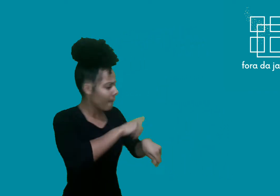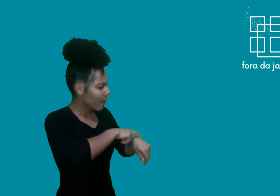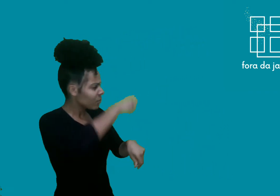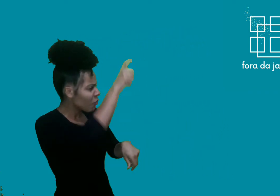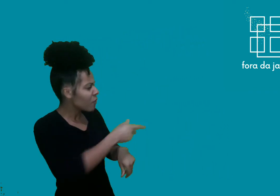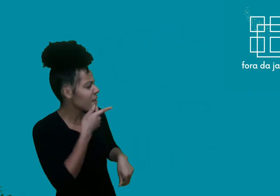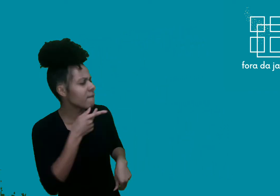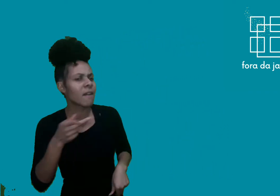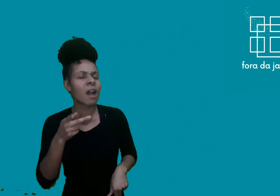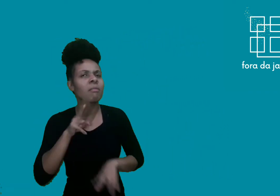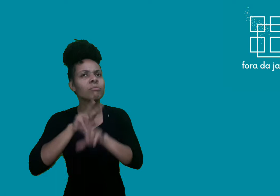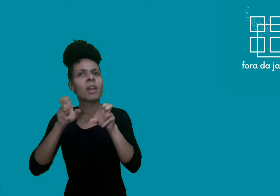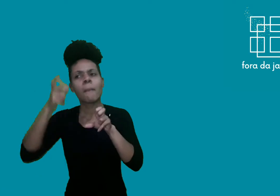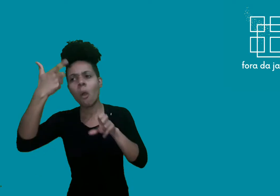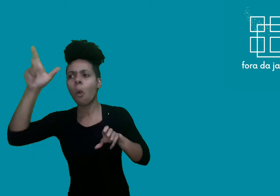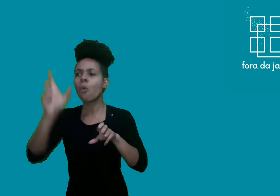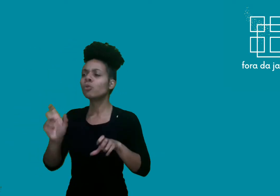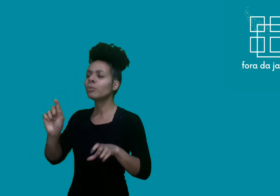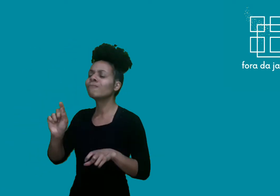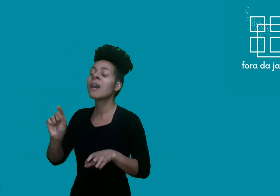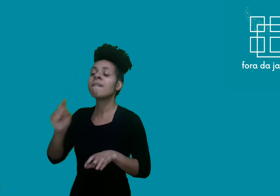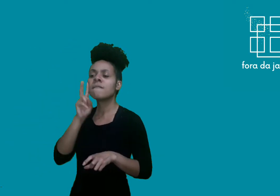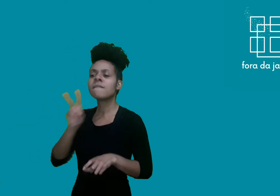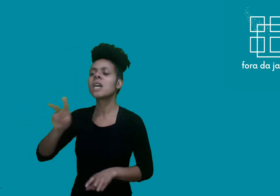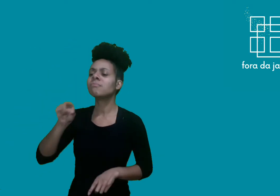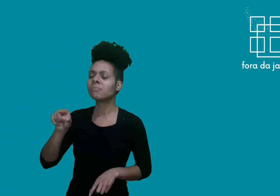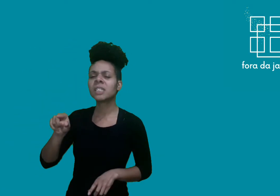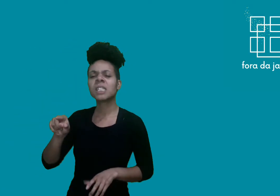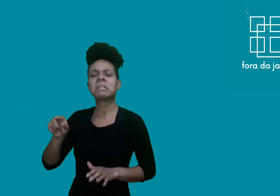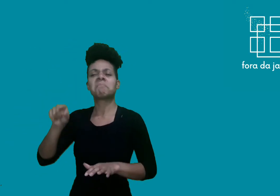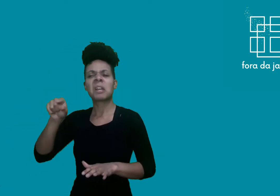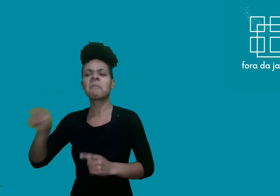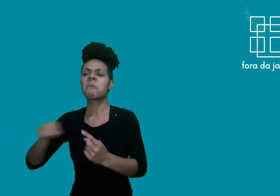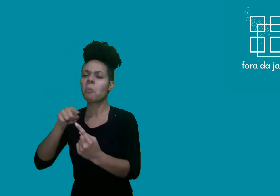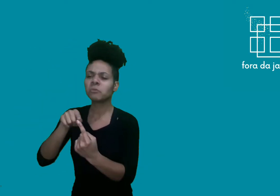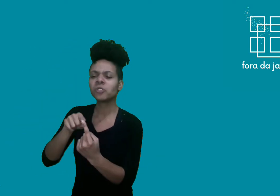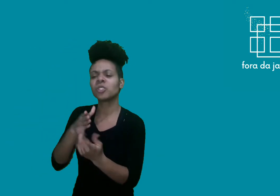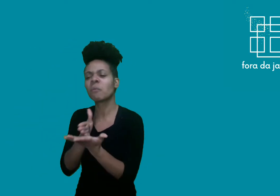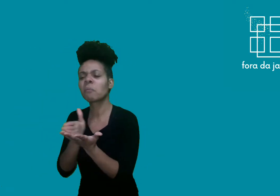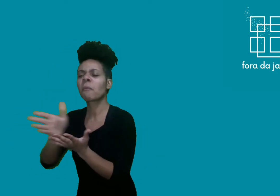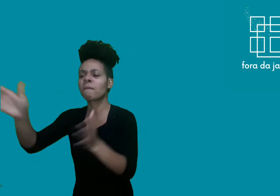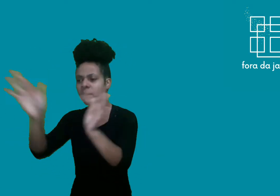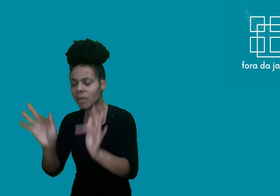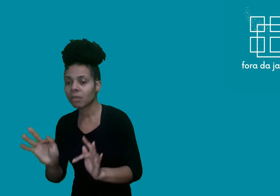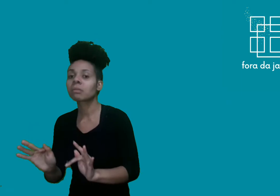ser grato à decepção, porque a decepção está apontando para a gente qual é o caminho que a gente não